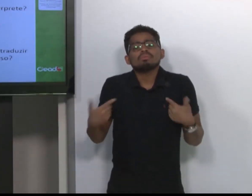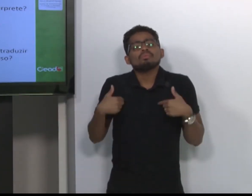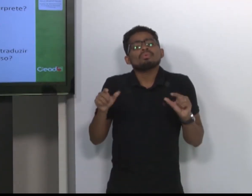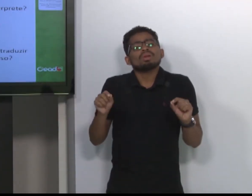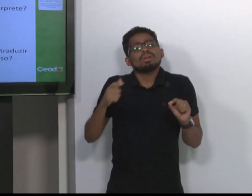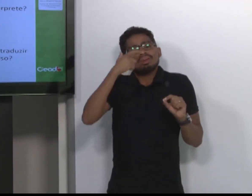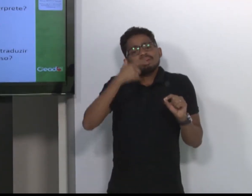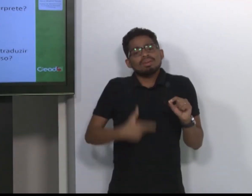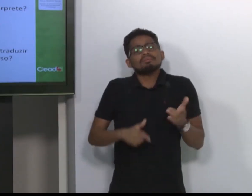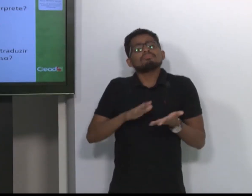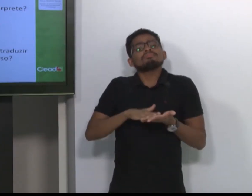qual é a função?